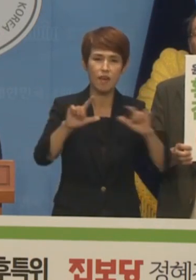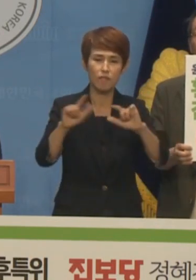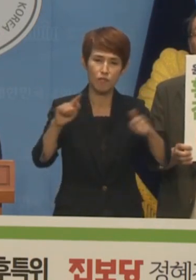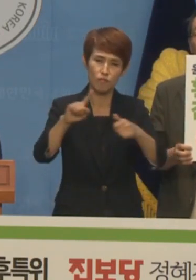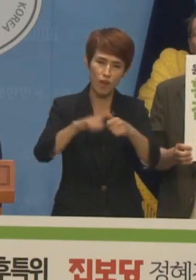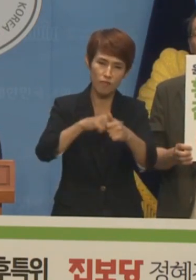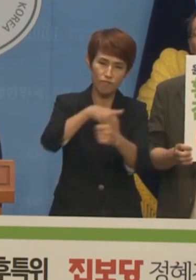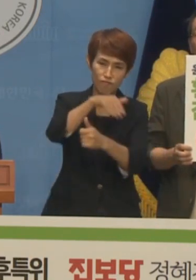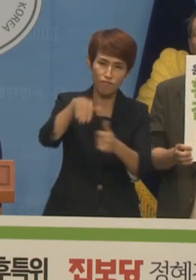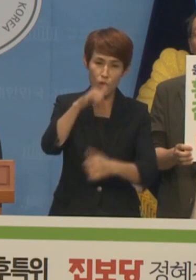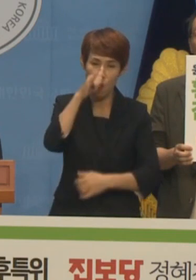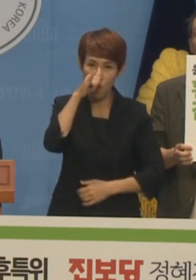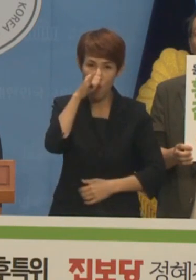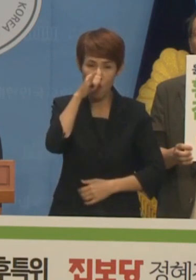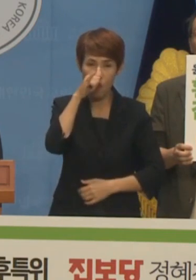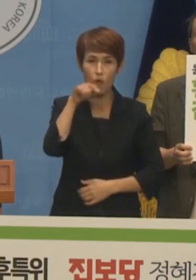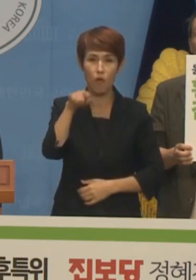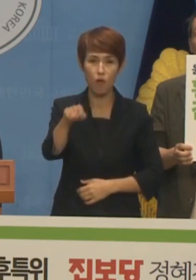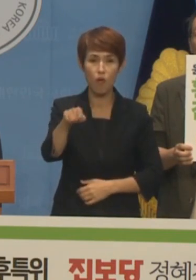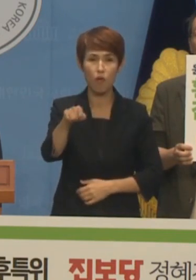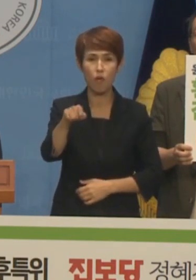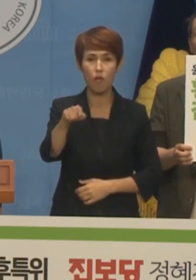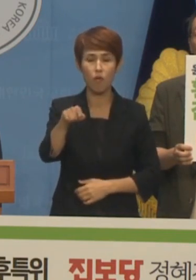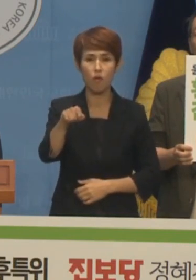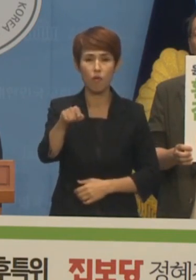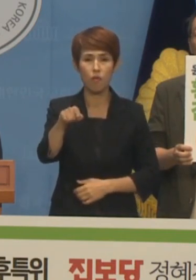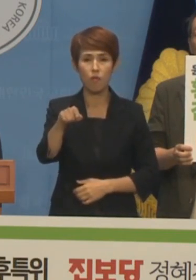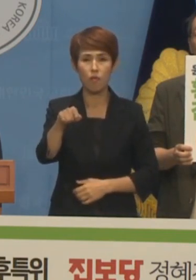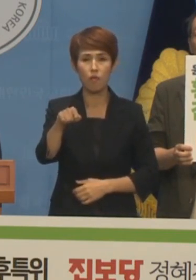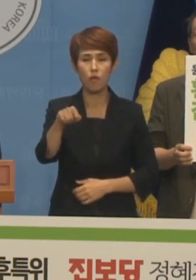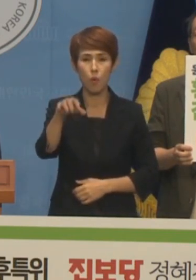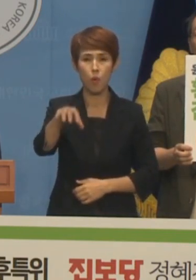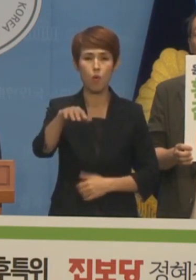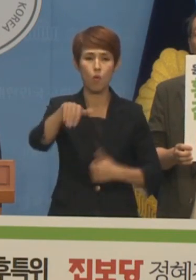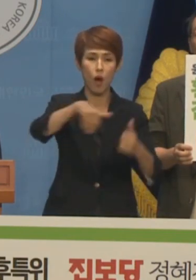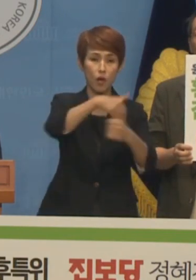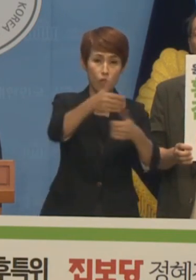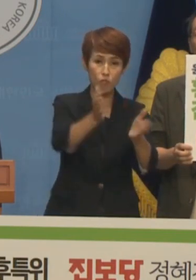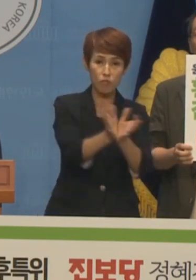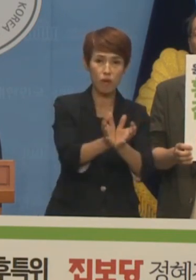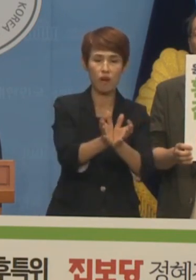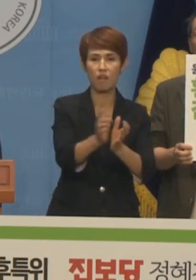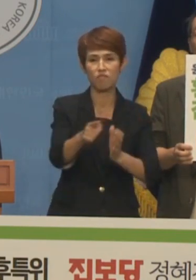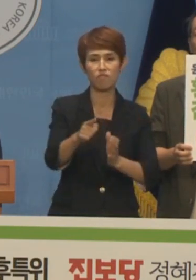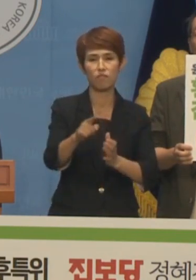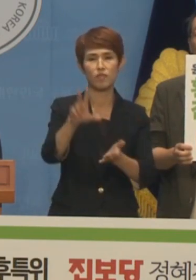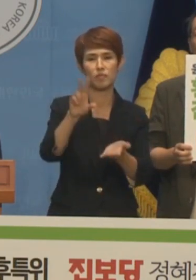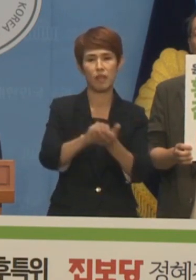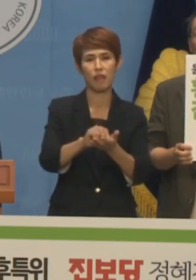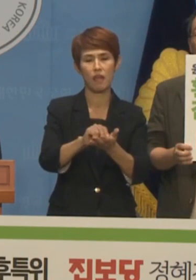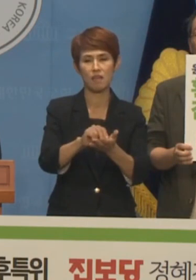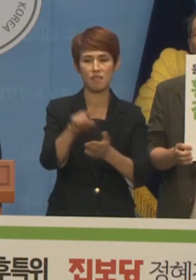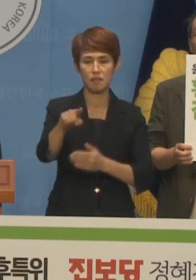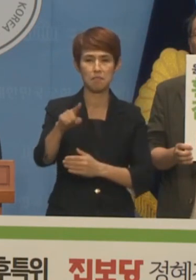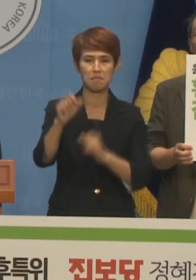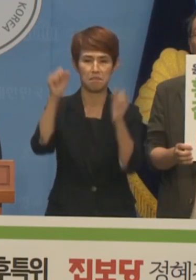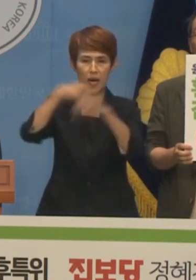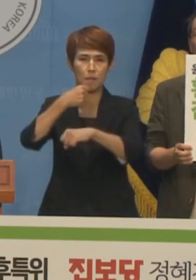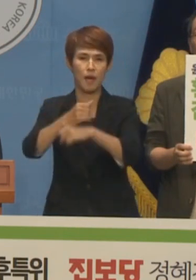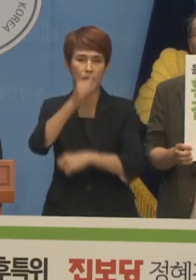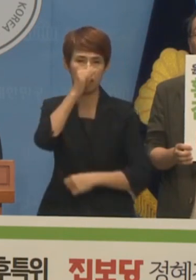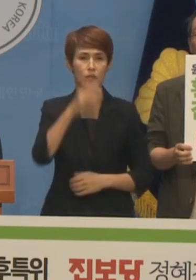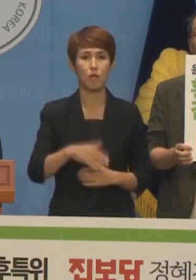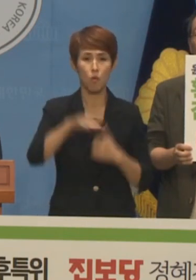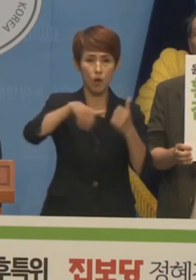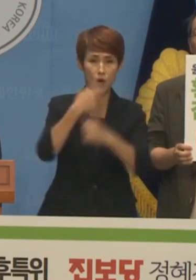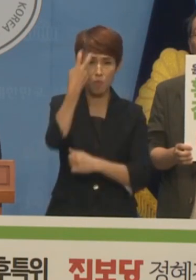환경부가 스스로 지정한 멸종위기종의 터전을 환경부가 스스로 망가뜨리려 하고 있습니다. 오로지 환경을